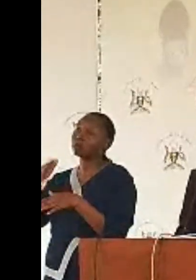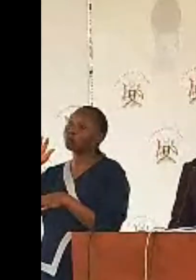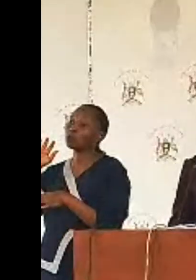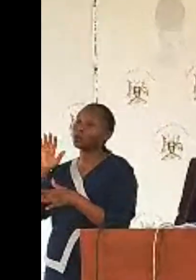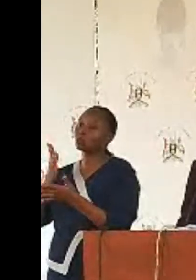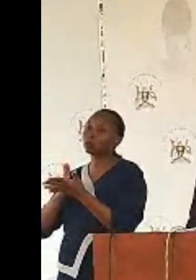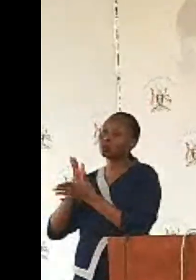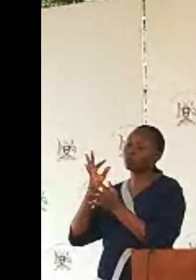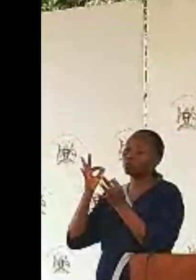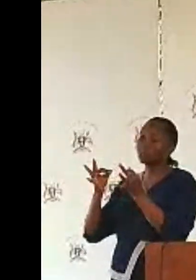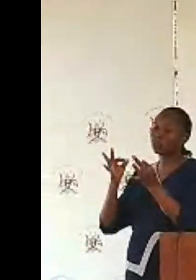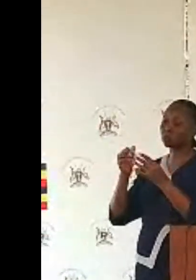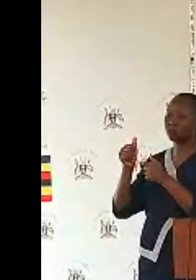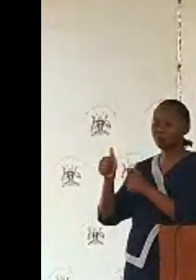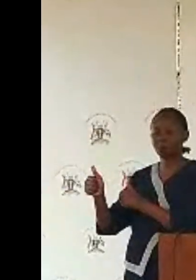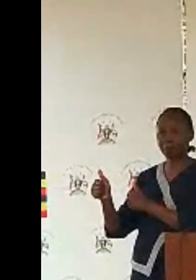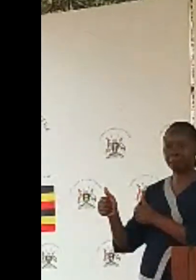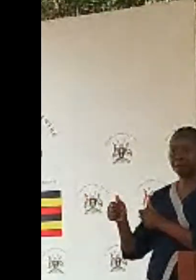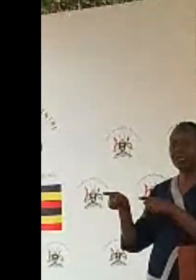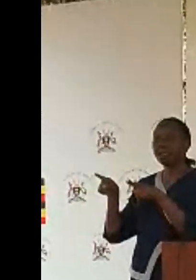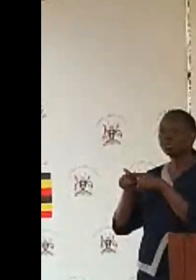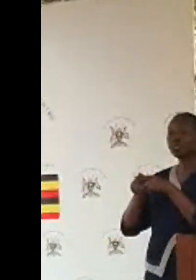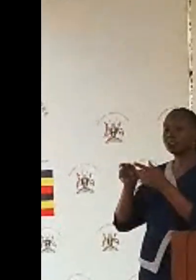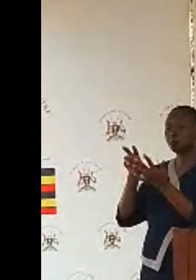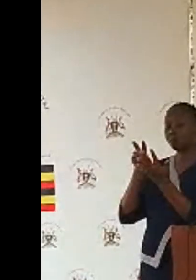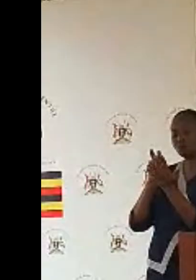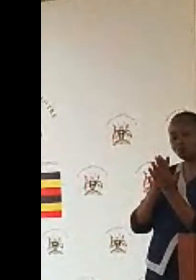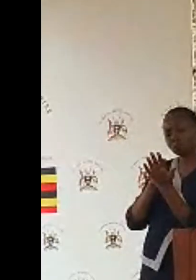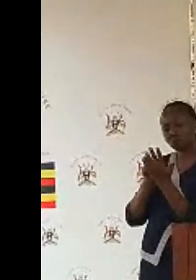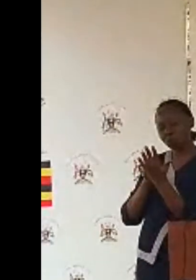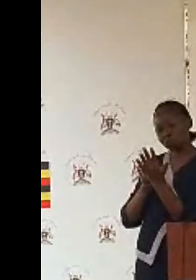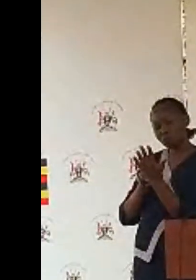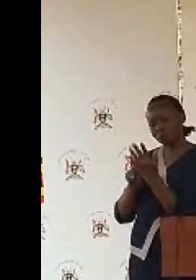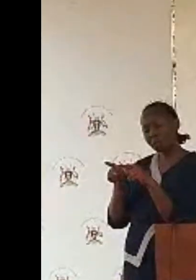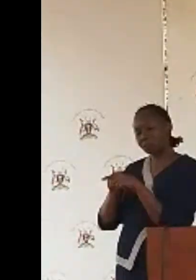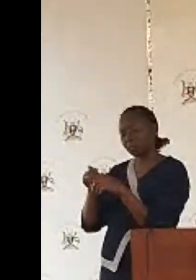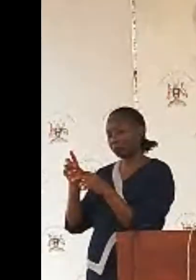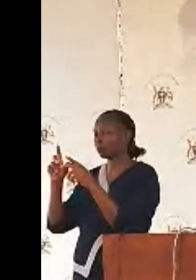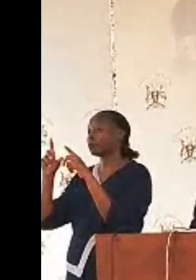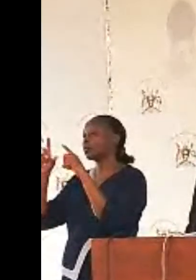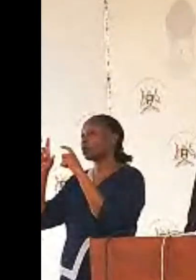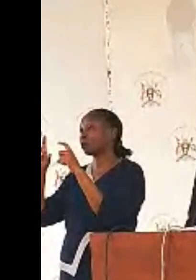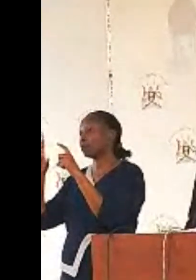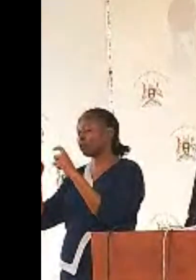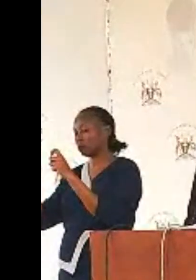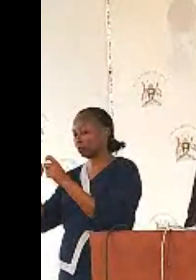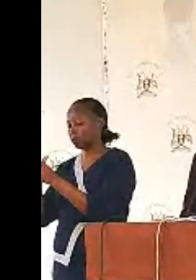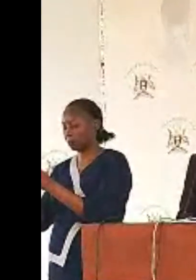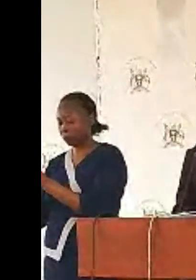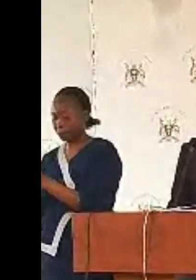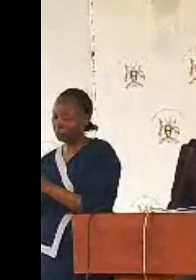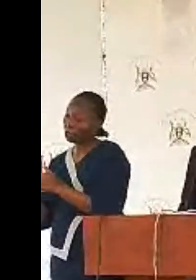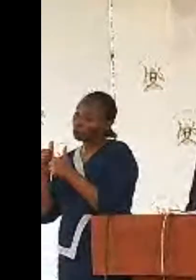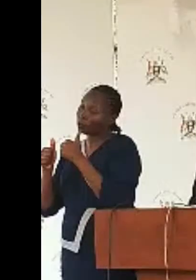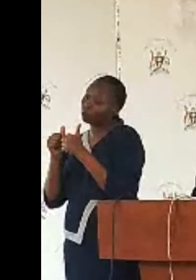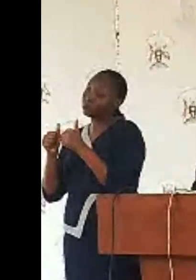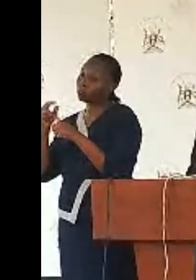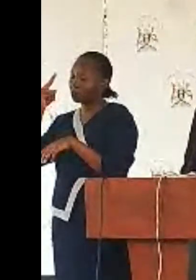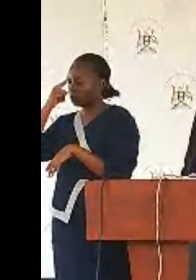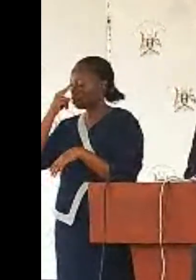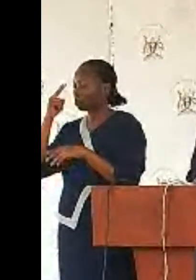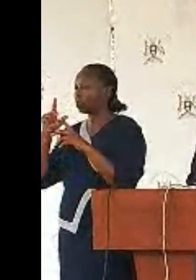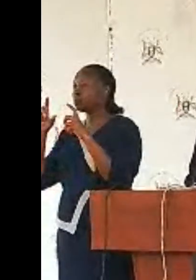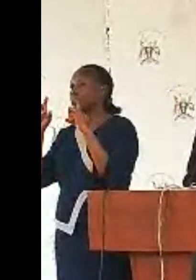okugoberera. Era wekkaanye bulungi nnyo n'akafaananyi omwana ke yakubiddwa. Abamu